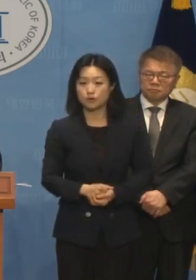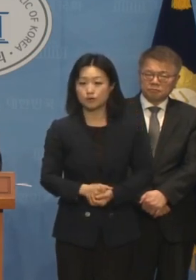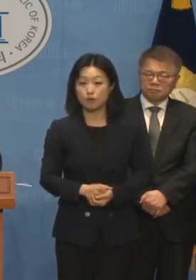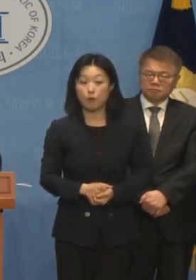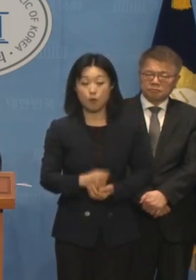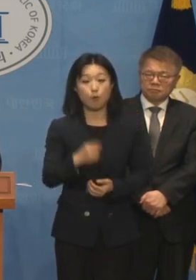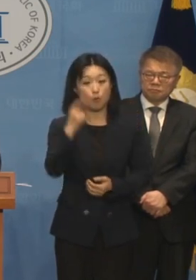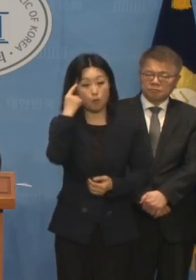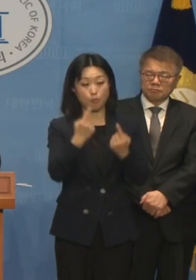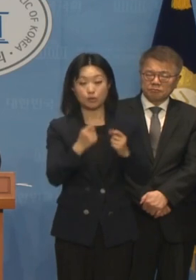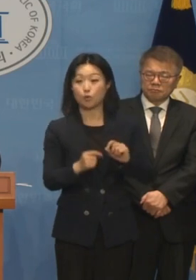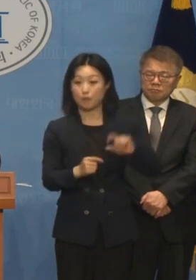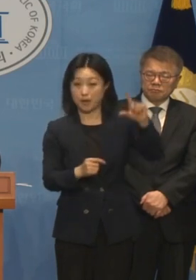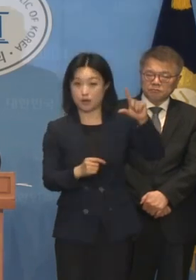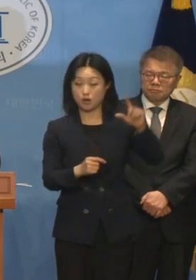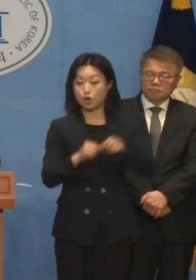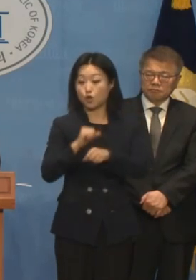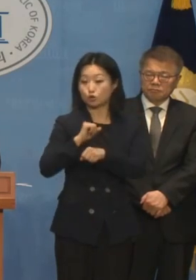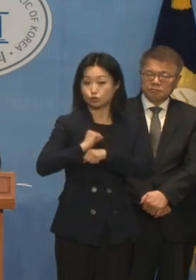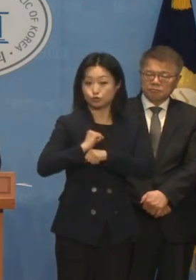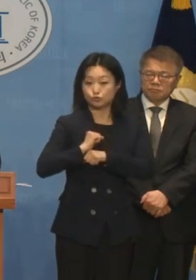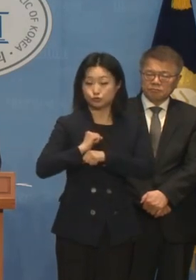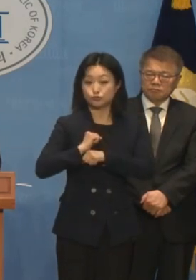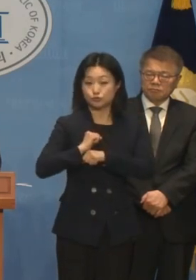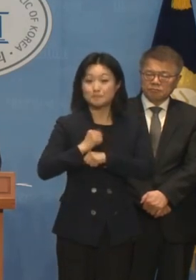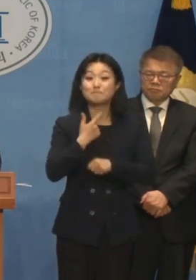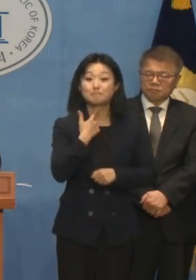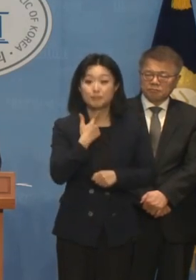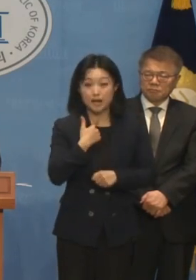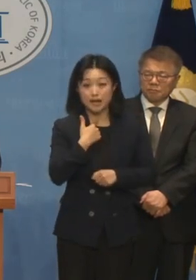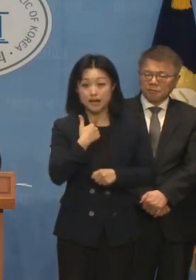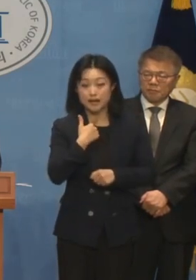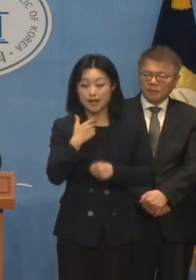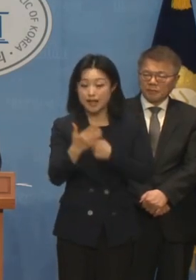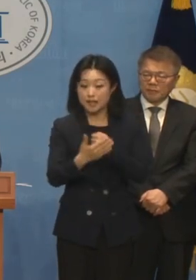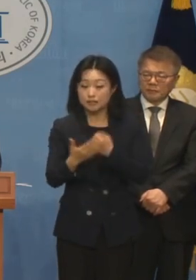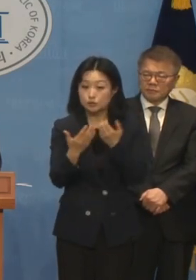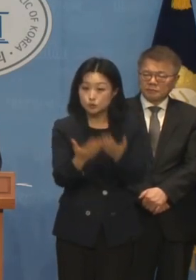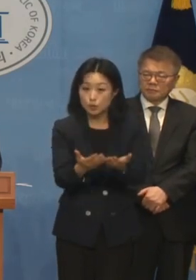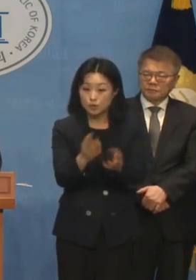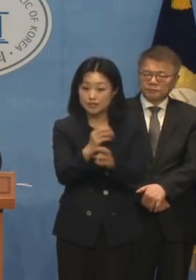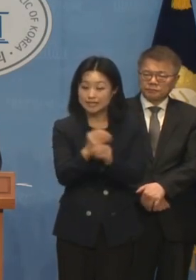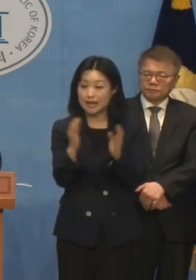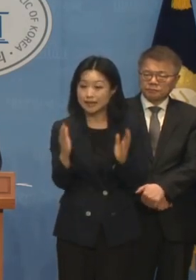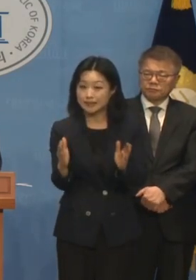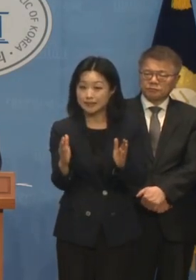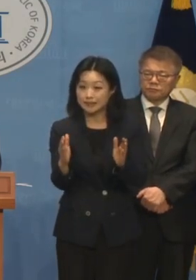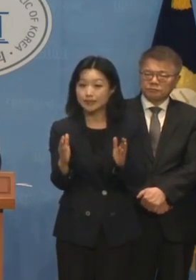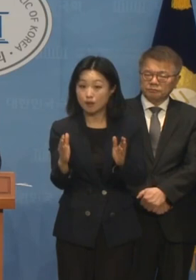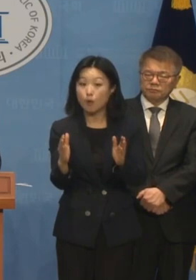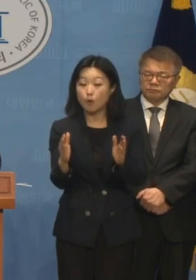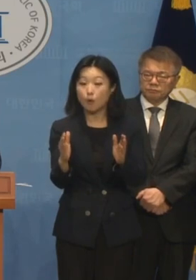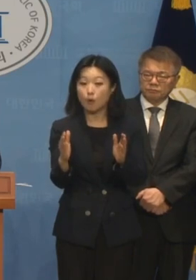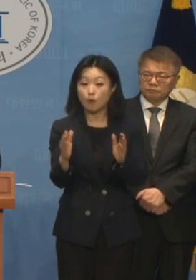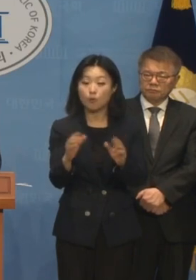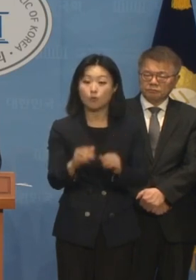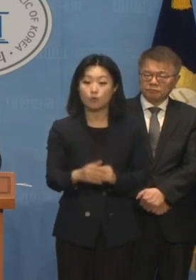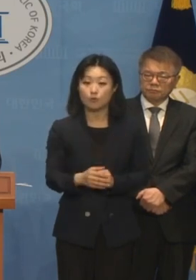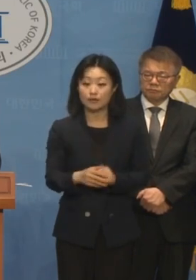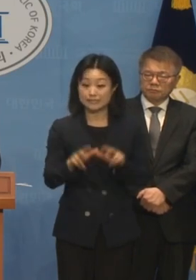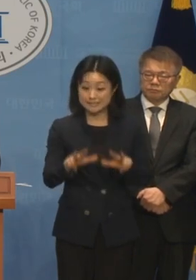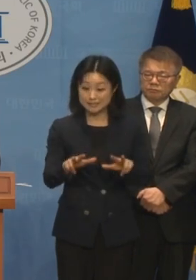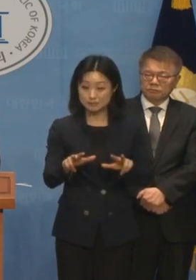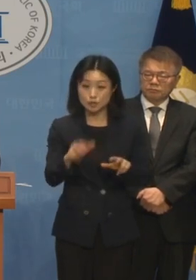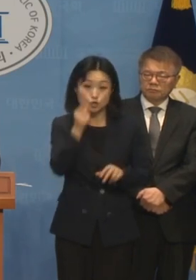굉장히 높게 나왔습니다. 군 복무 크레딧 부여 기간 역시 상당히 높게 나왔습니다.